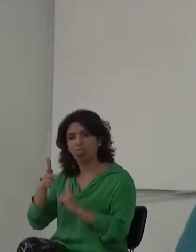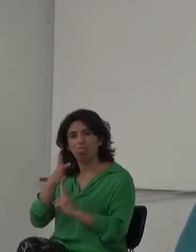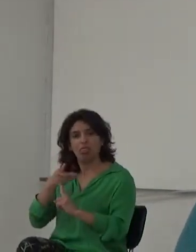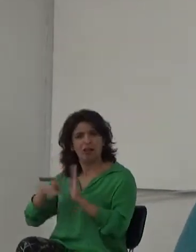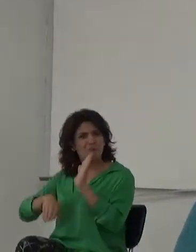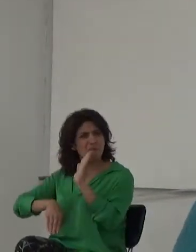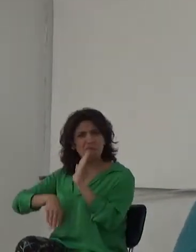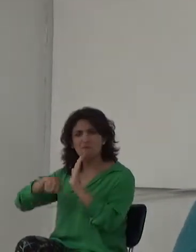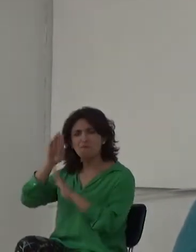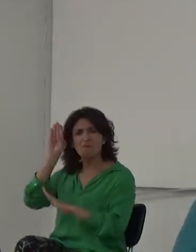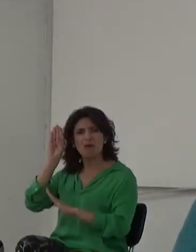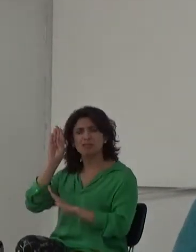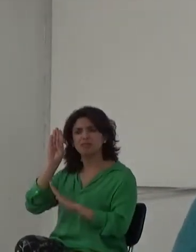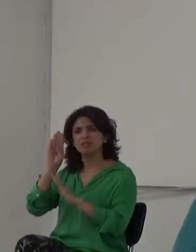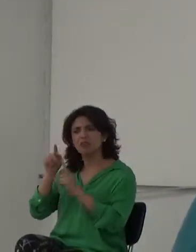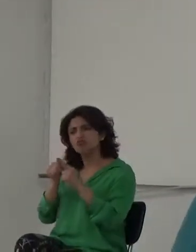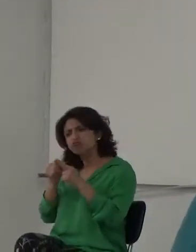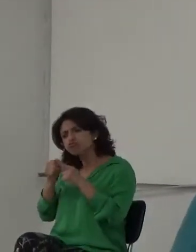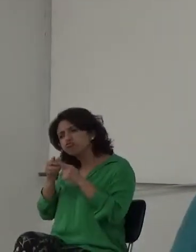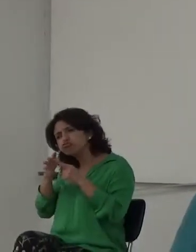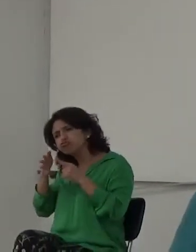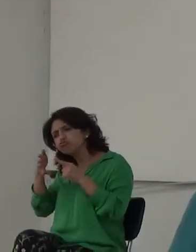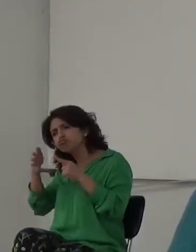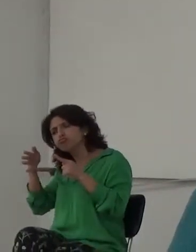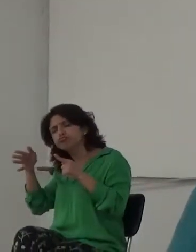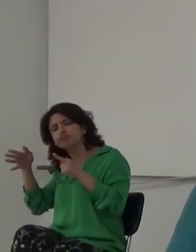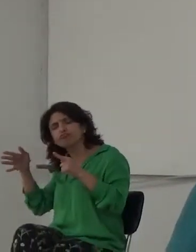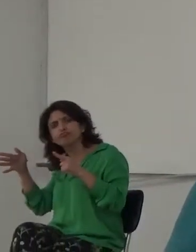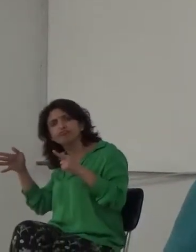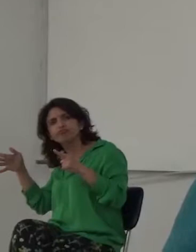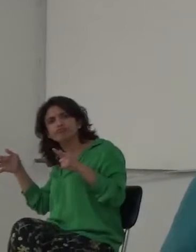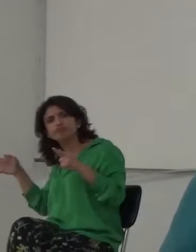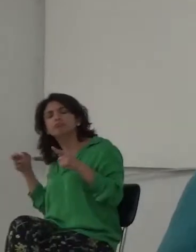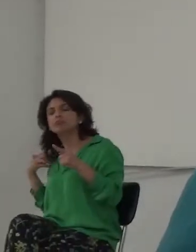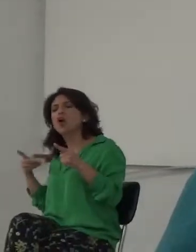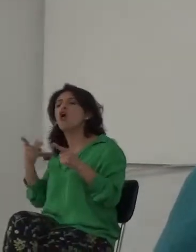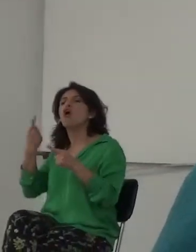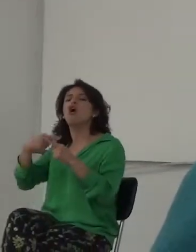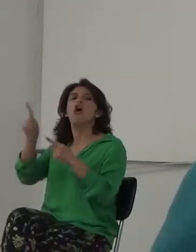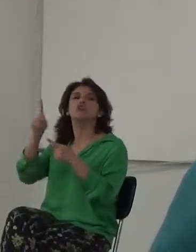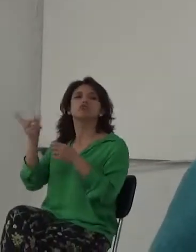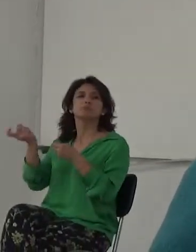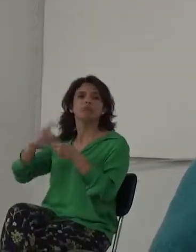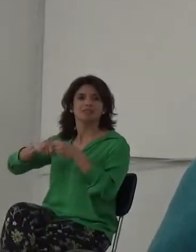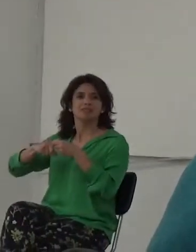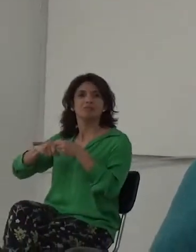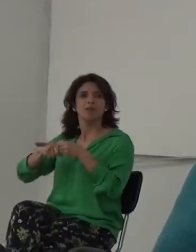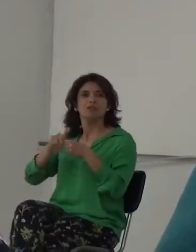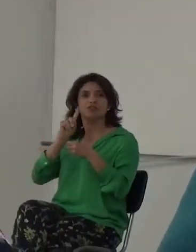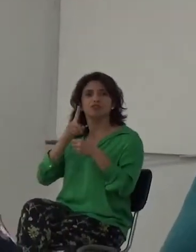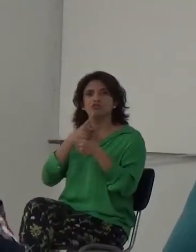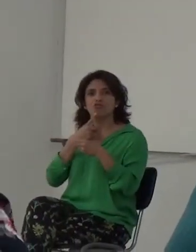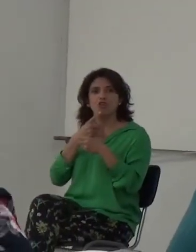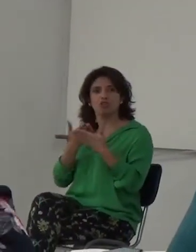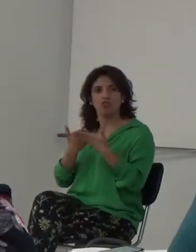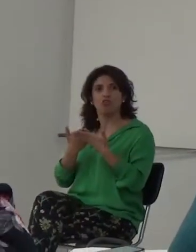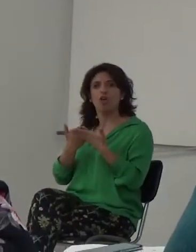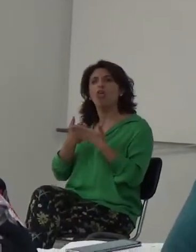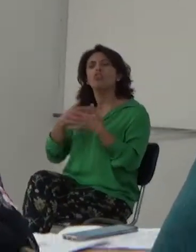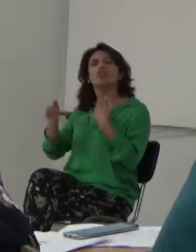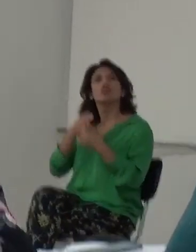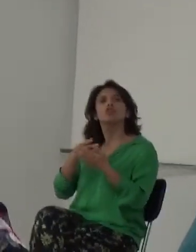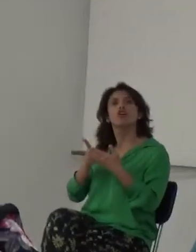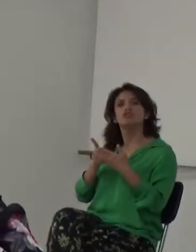tiempos muy extensos en comparación con los otros participantes sordos, siendo el texto de